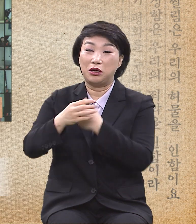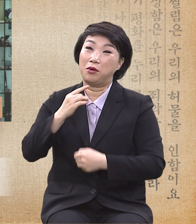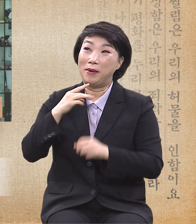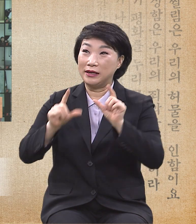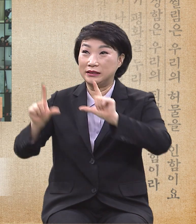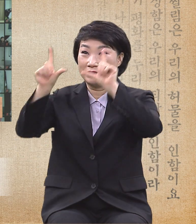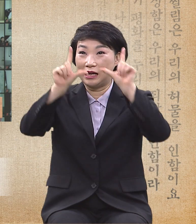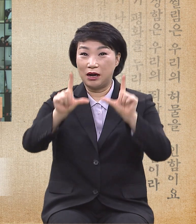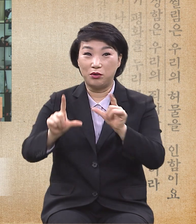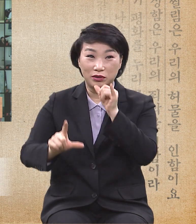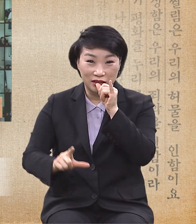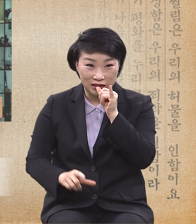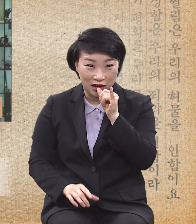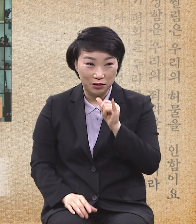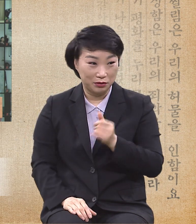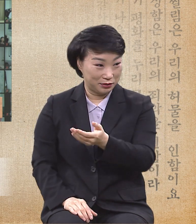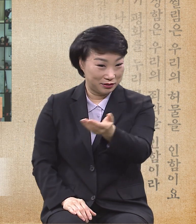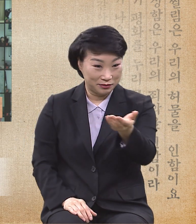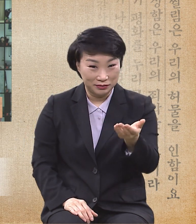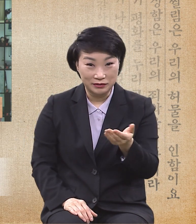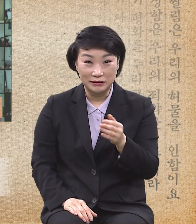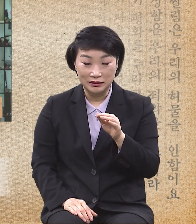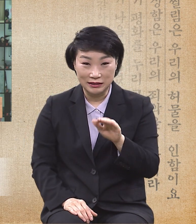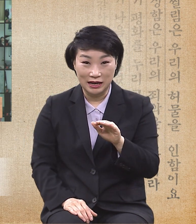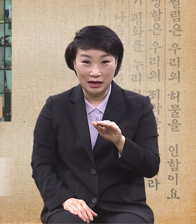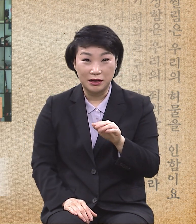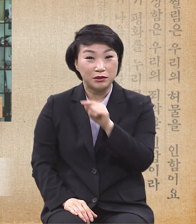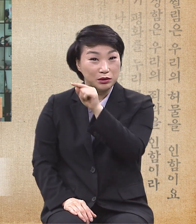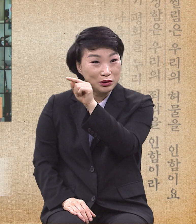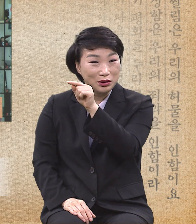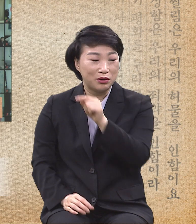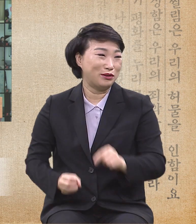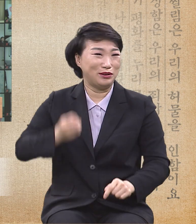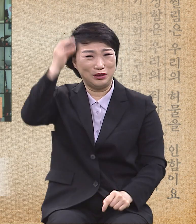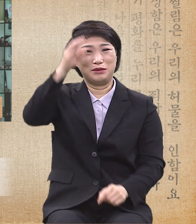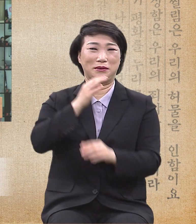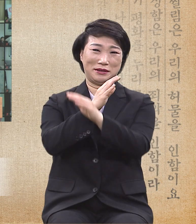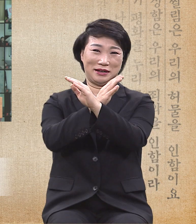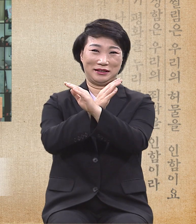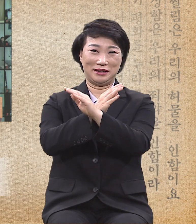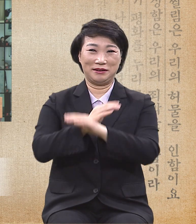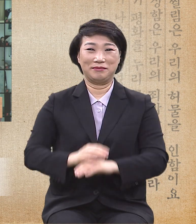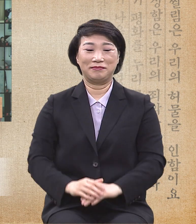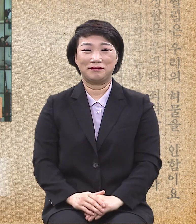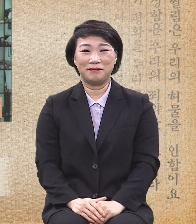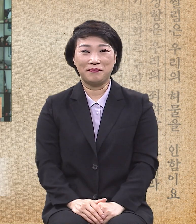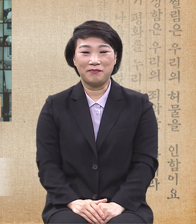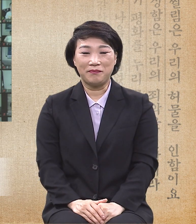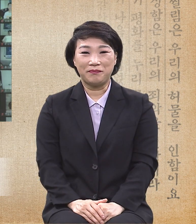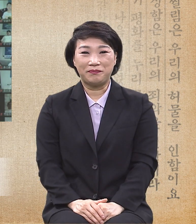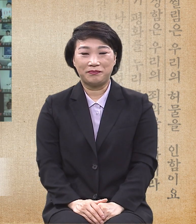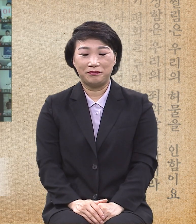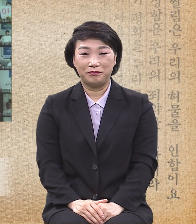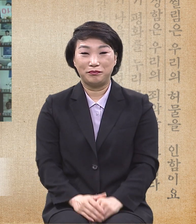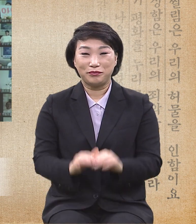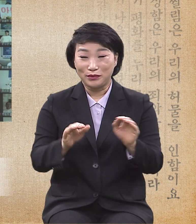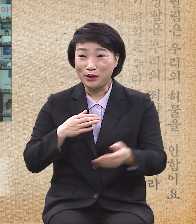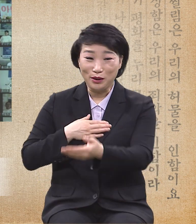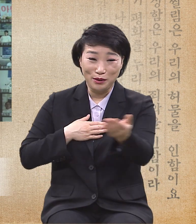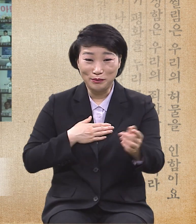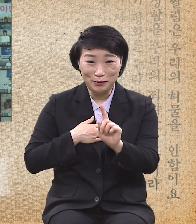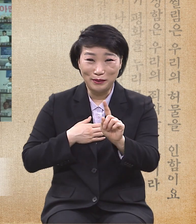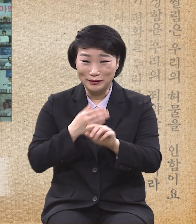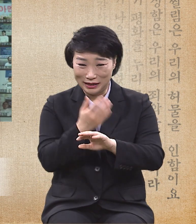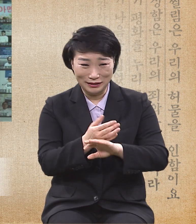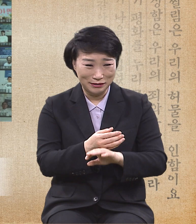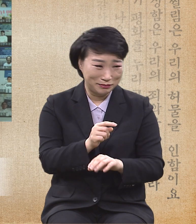은혜로만 살아가고 있다고는 사실을 절대 잊어서는 안 된다. 근데 뭘 또 달라고